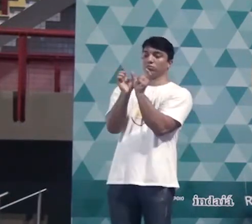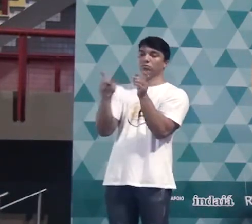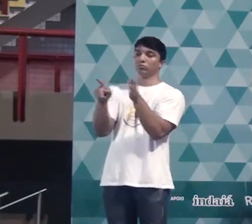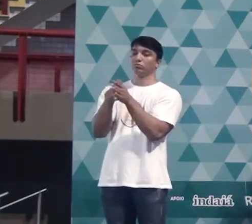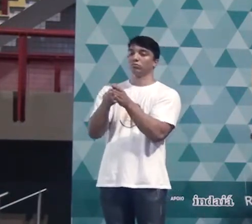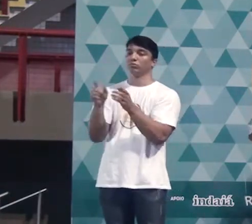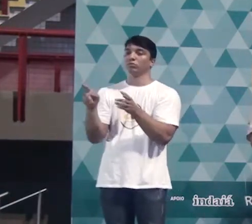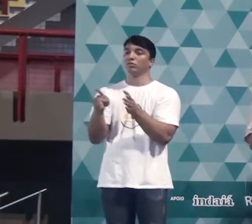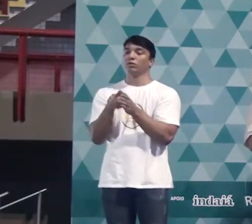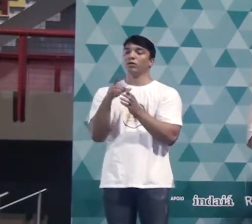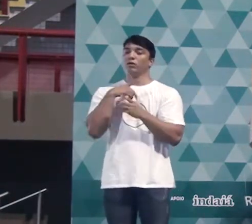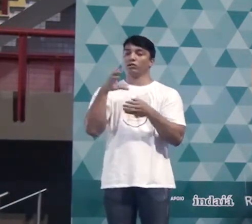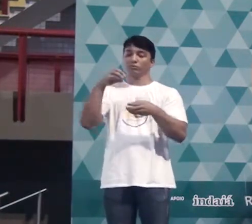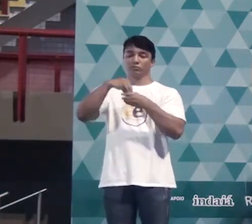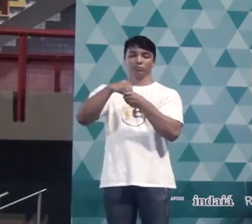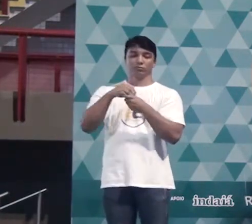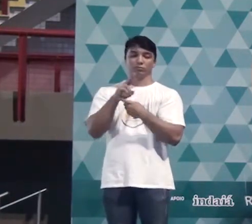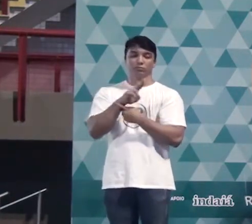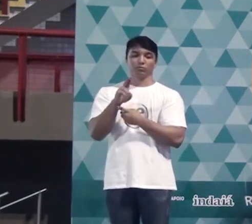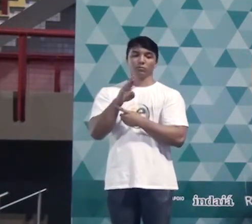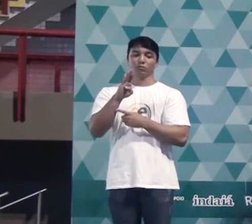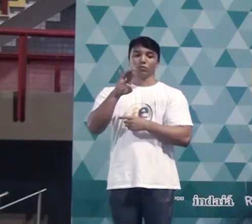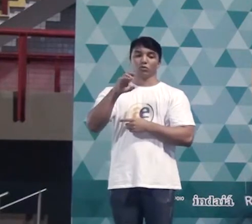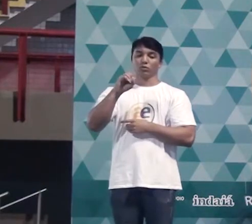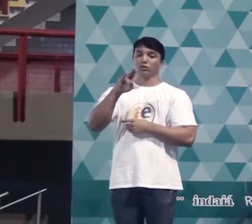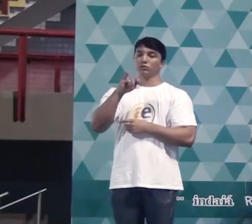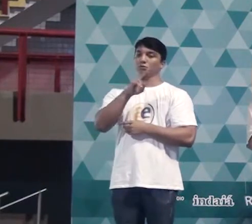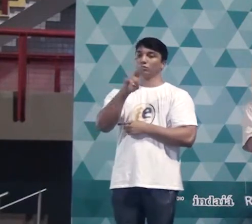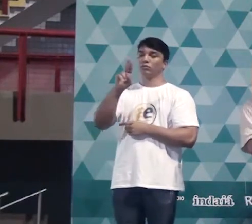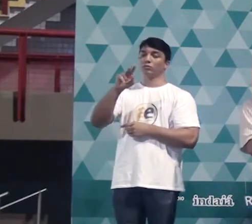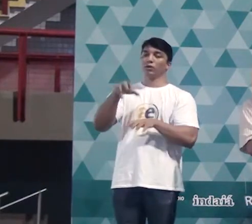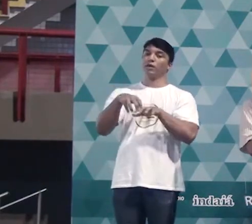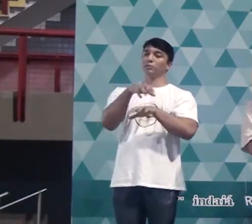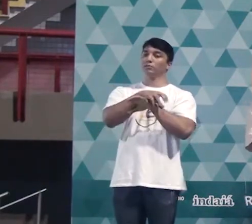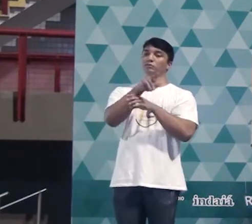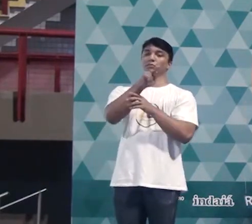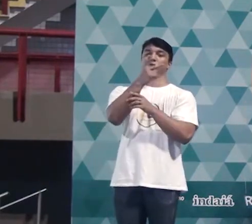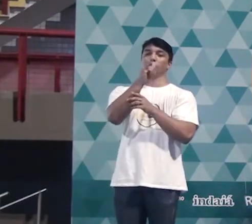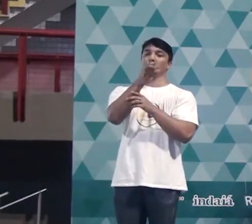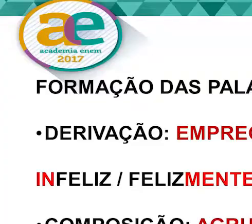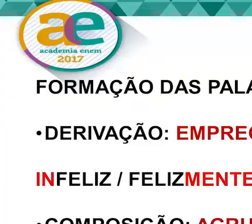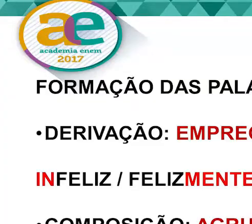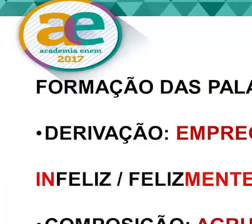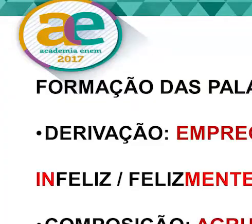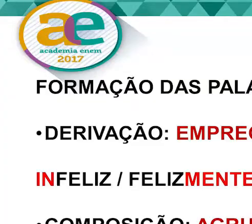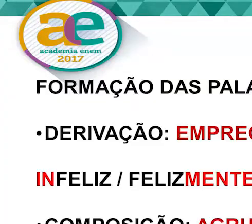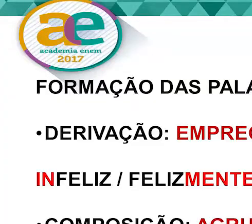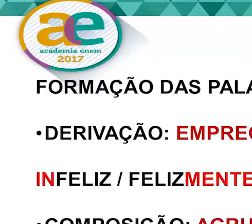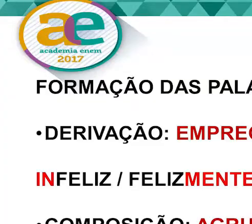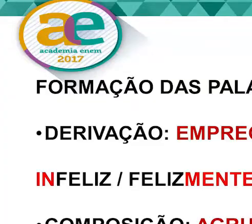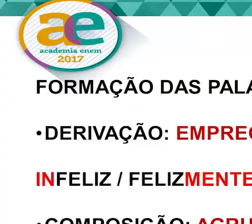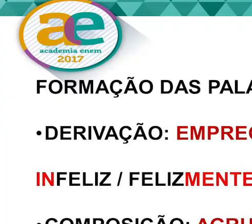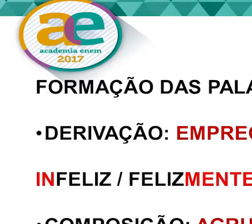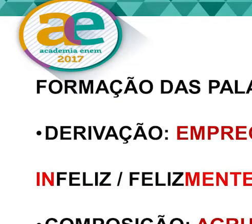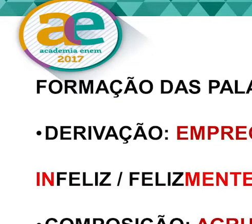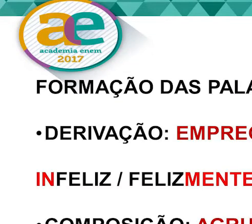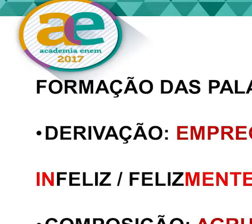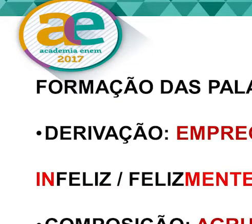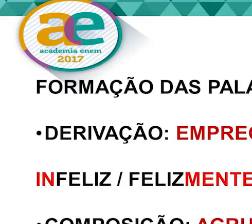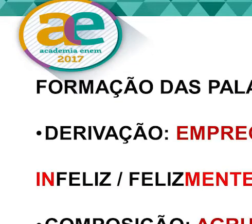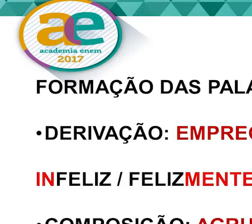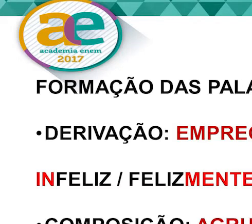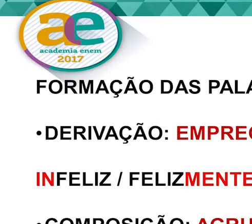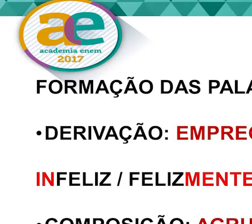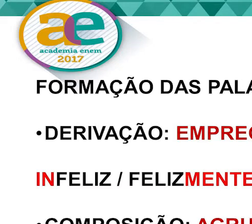uma palavra híbrida. Forma-se por meio de um hibridismo. Para ver aqui mais um detalhe, temos aí na formação